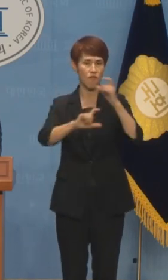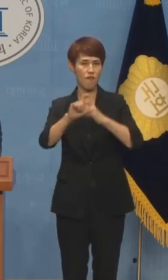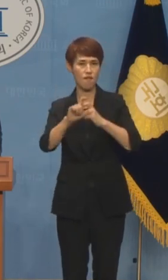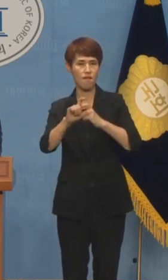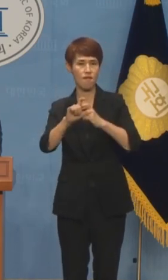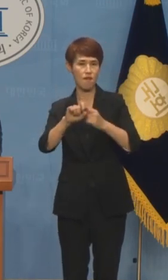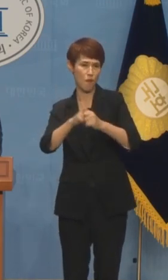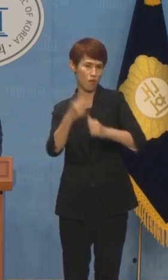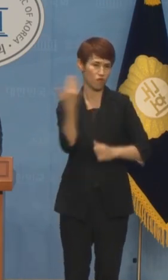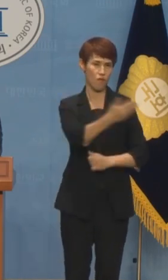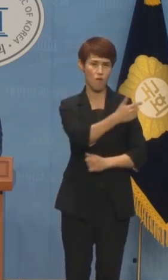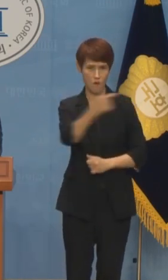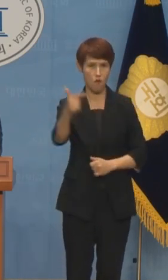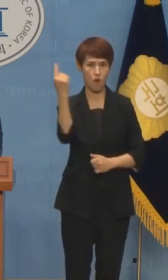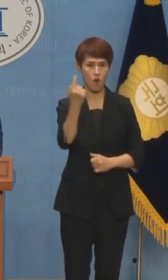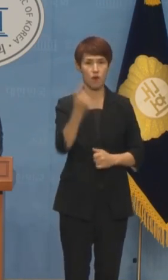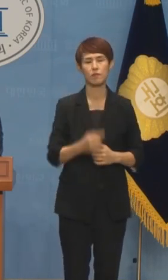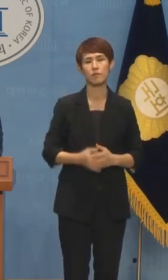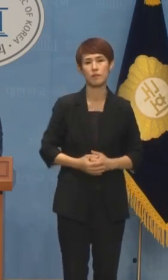직면할 것입니다.